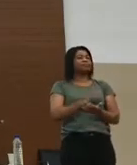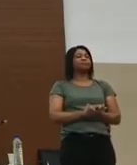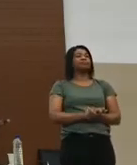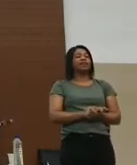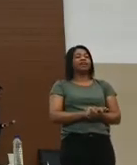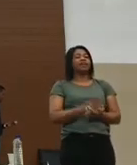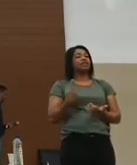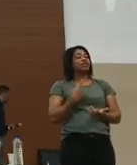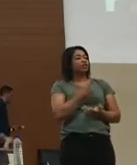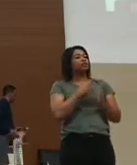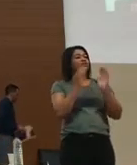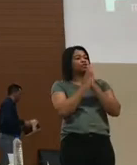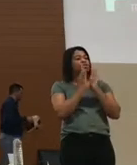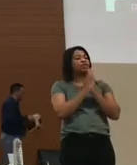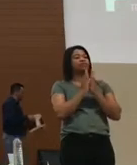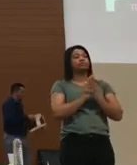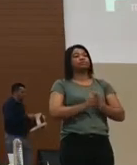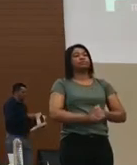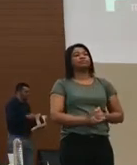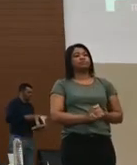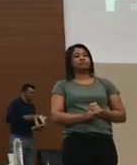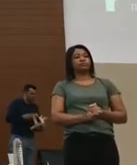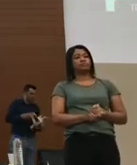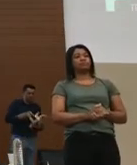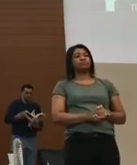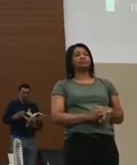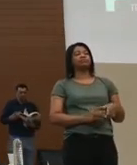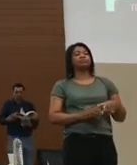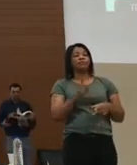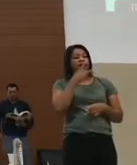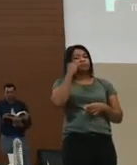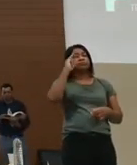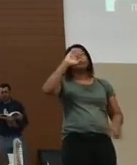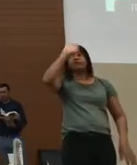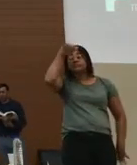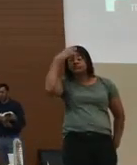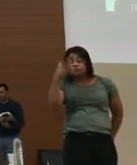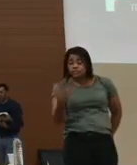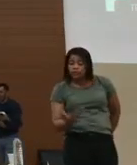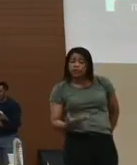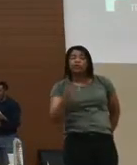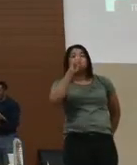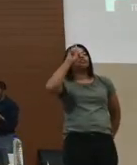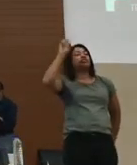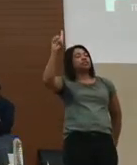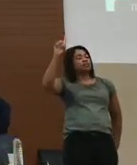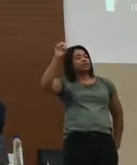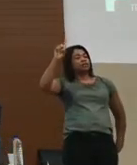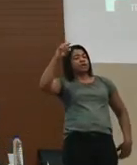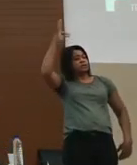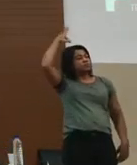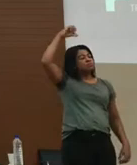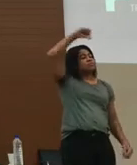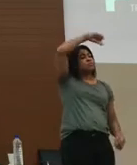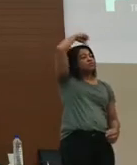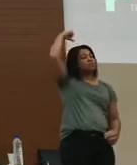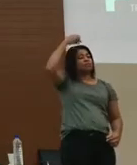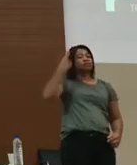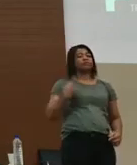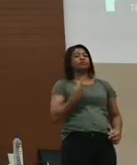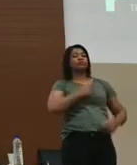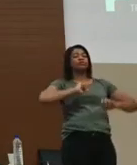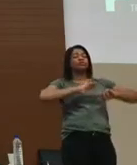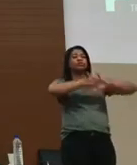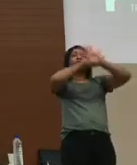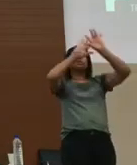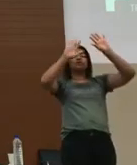Vamos fazer mais uma oração. Pai, nós honramos ao Teu nome, Senhor Deus querido, e Espírito Santo de Deus, te glorificamos.